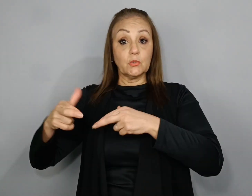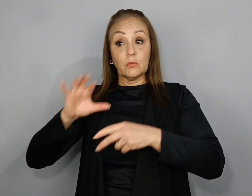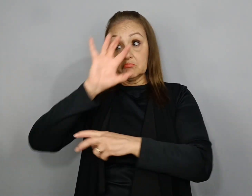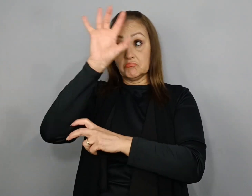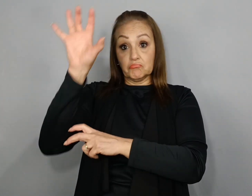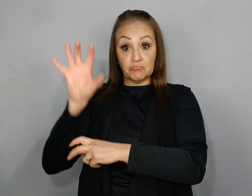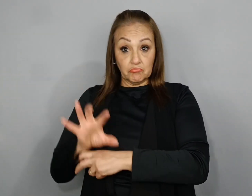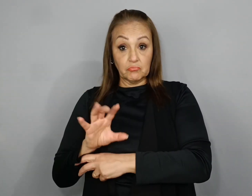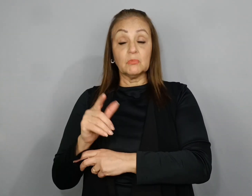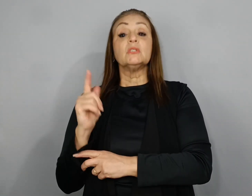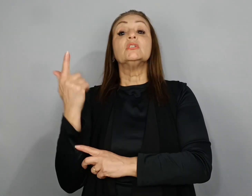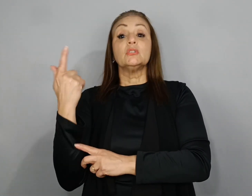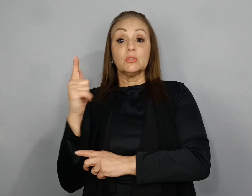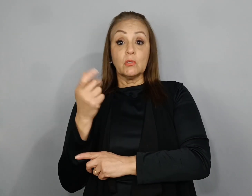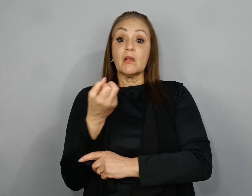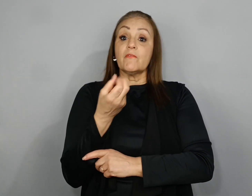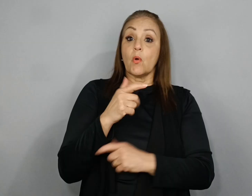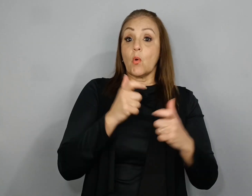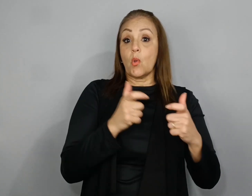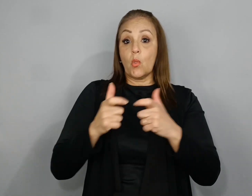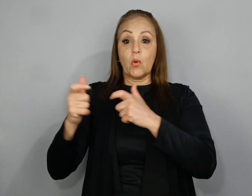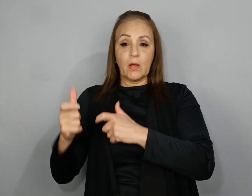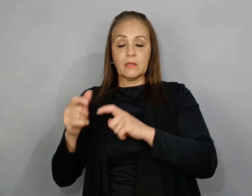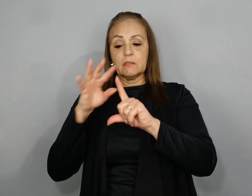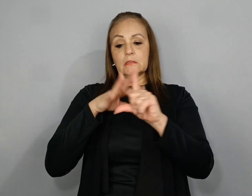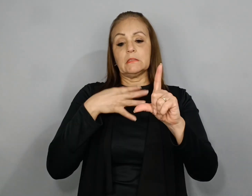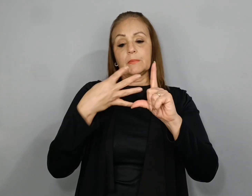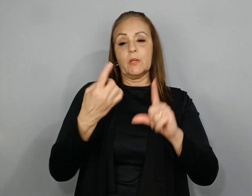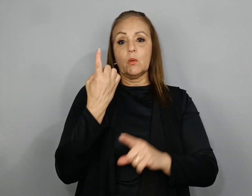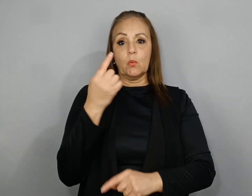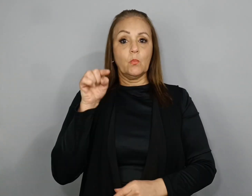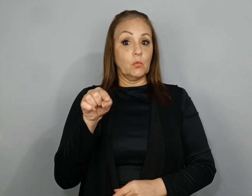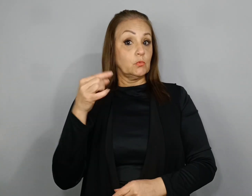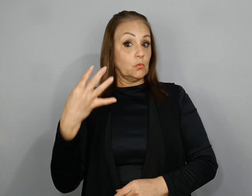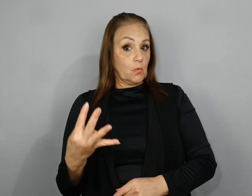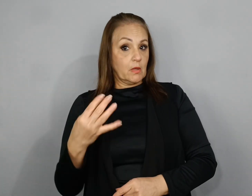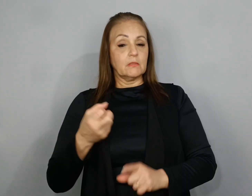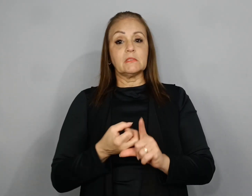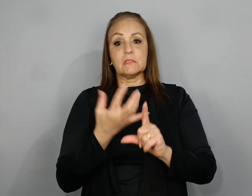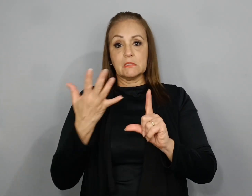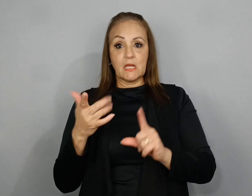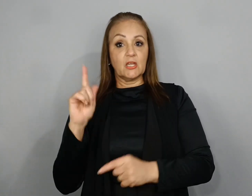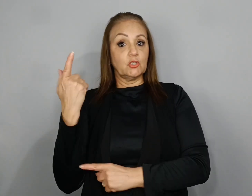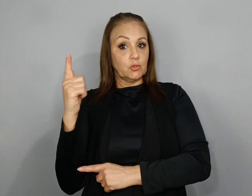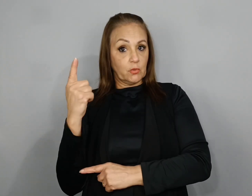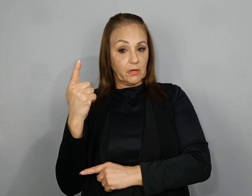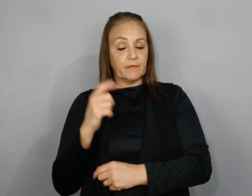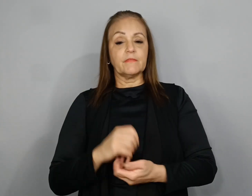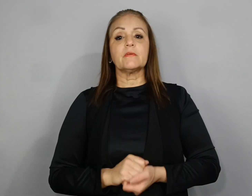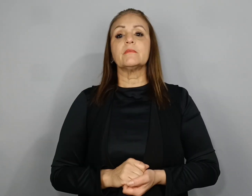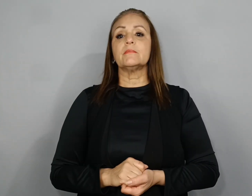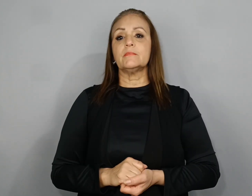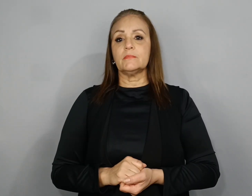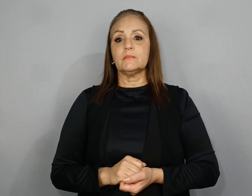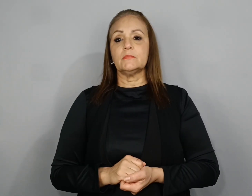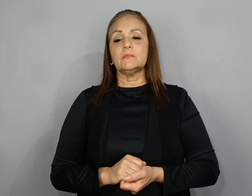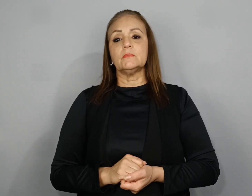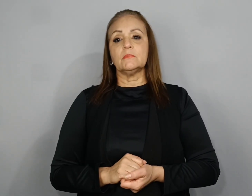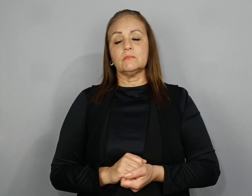locais. Tabela 1.4, série geográfica, ocupação